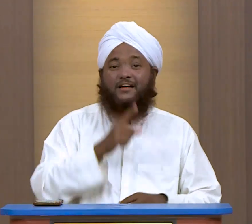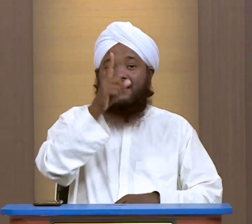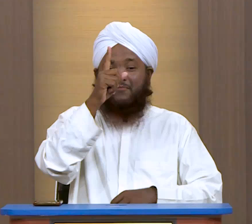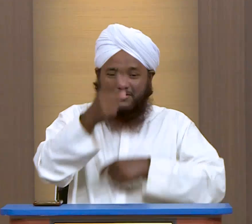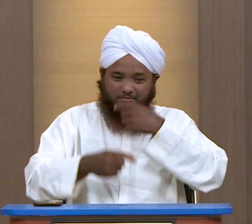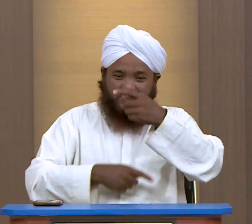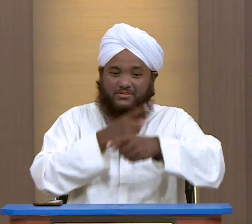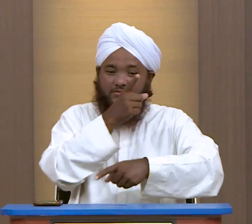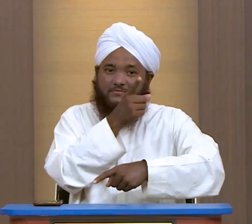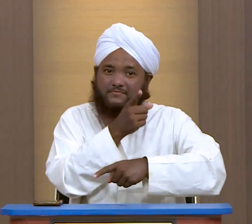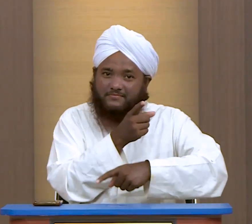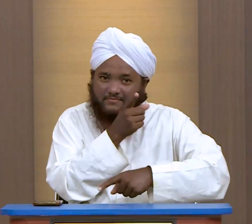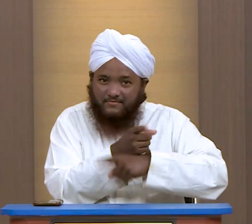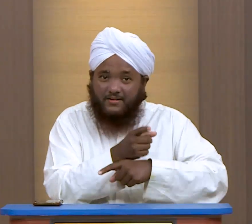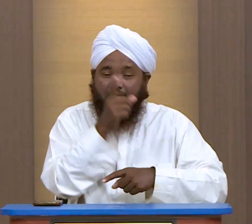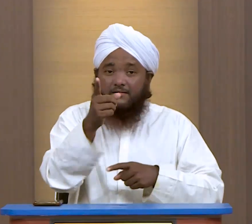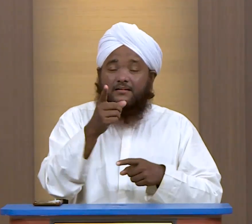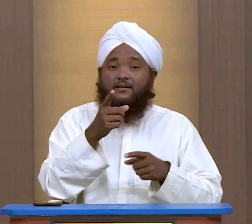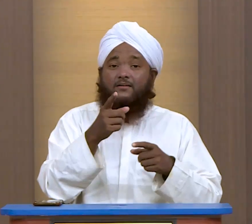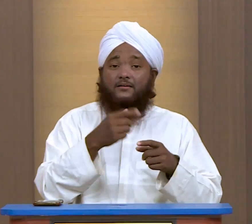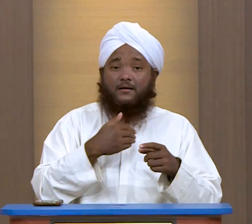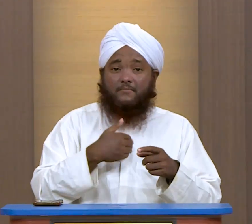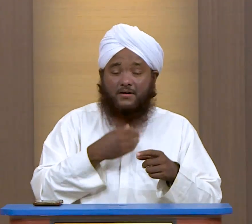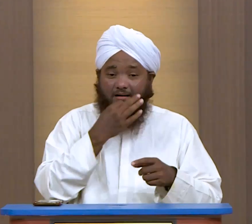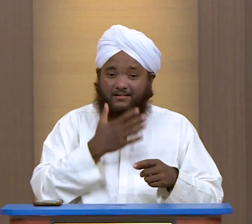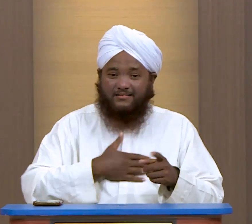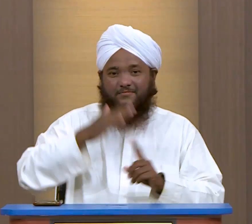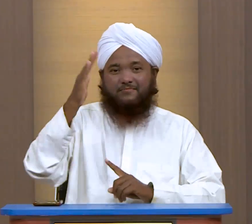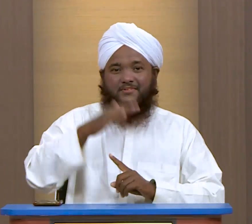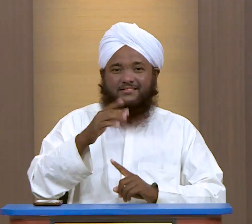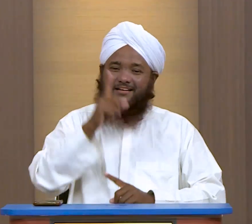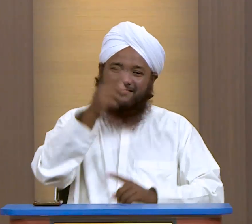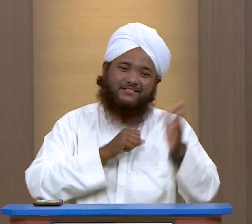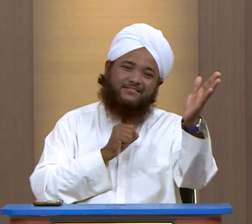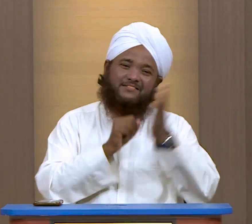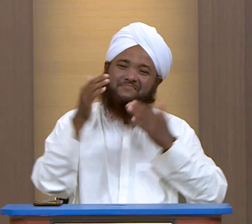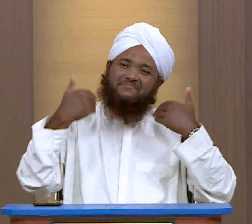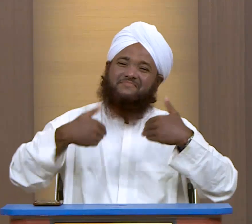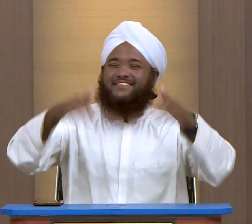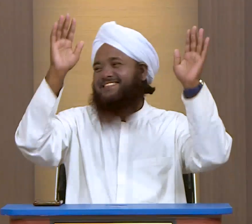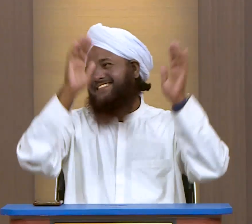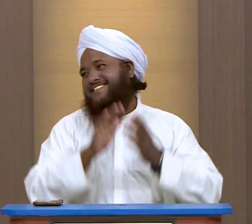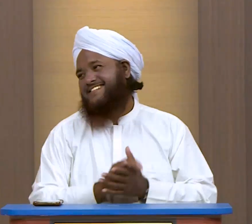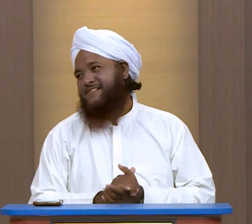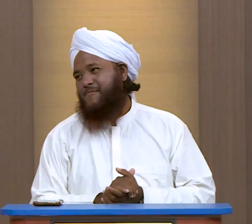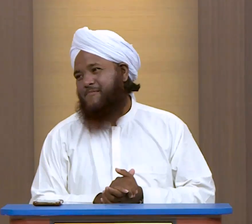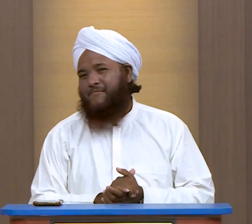امام احمد بن حنبل رحمت اللہ علیہ کے ادب کی برکت سے مجھے بخش دیا۔ کروں عالموں کی کبھی بھی